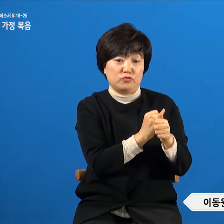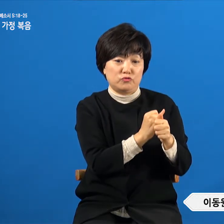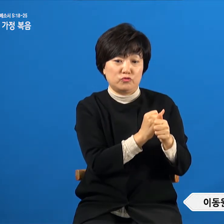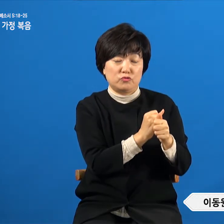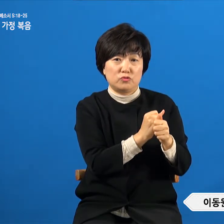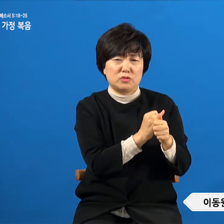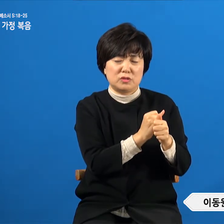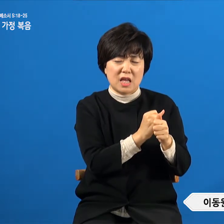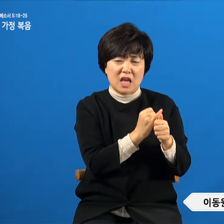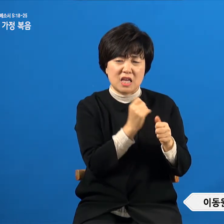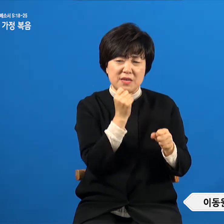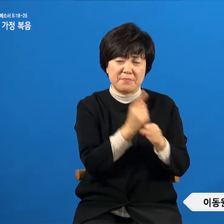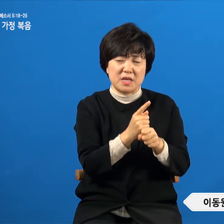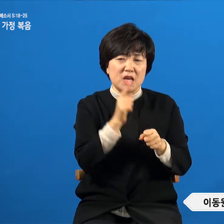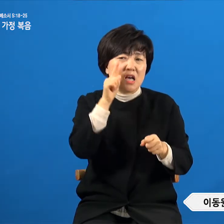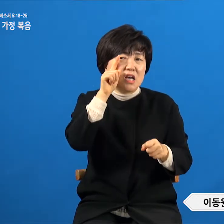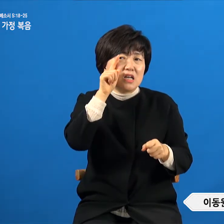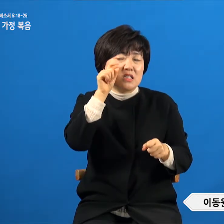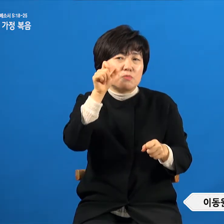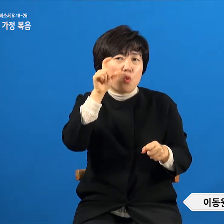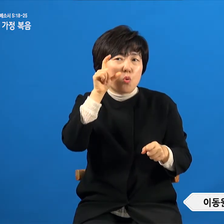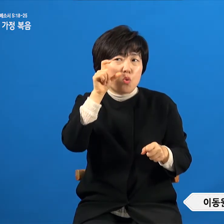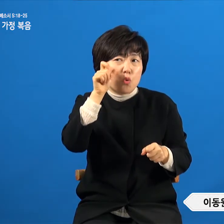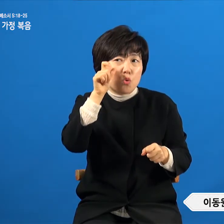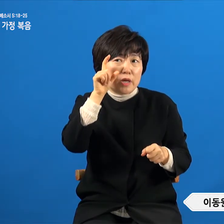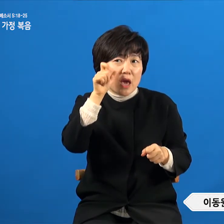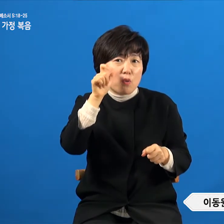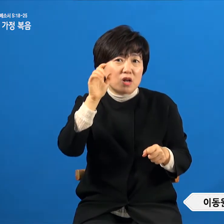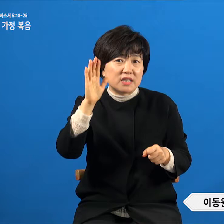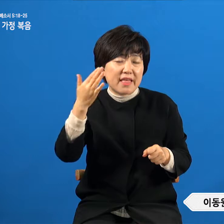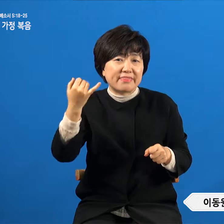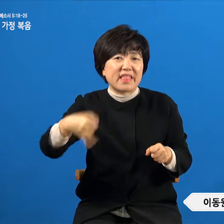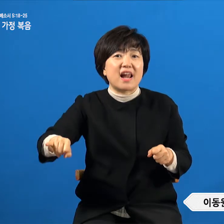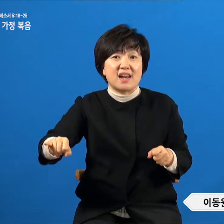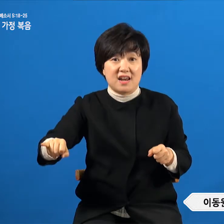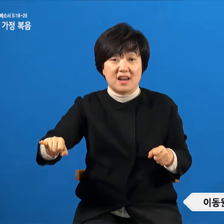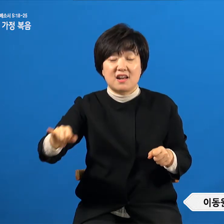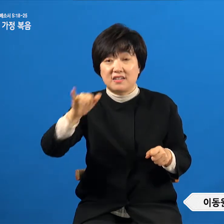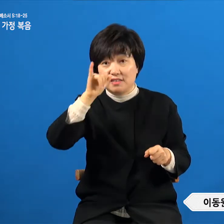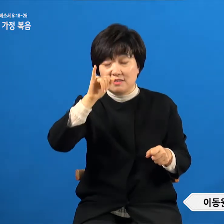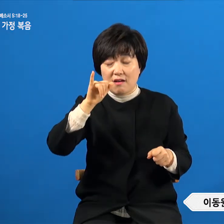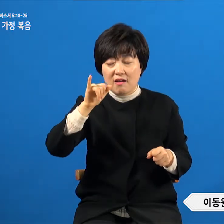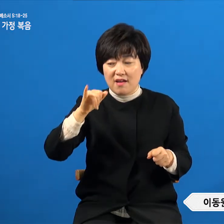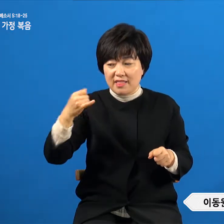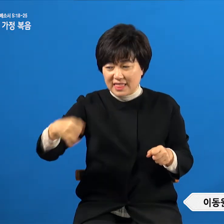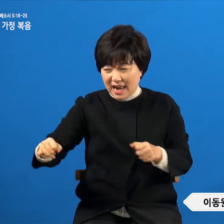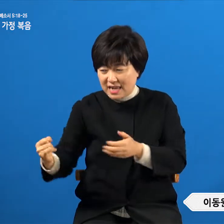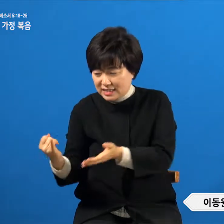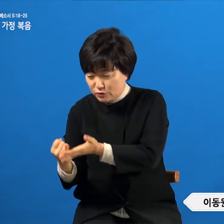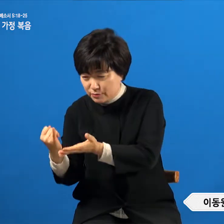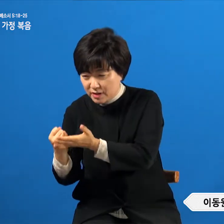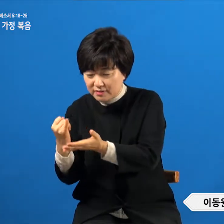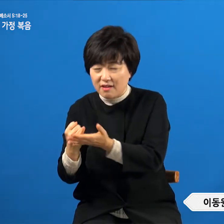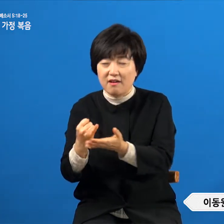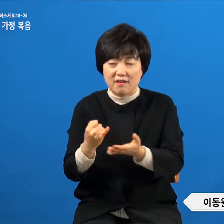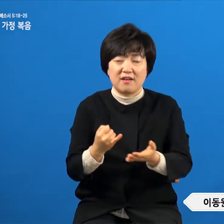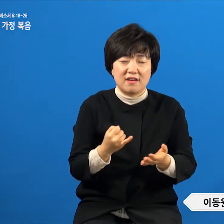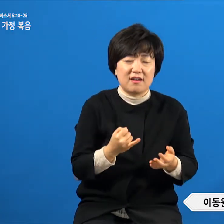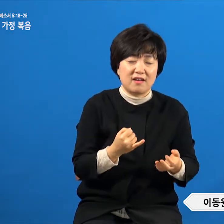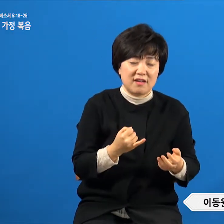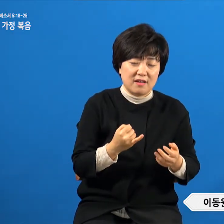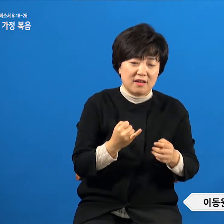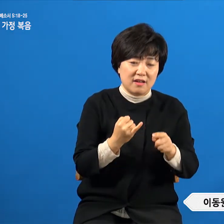이미 15달 된 큰딸이 있었다고 그래요. 그 큰딸을 키우면서 마지막 박사 공부를 마무리하고